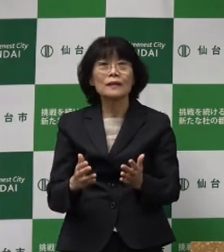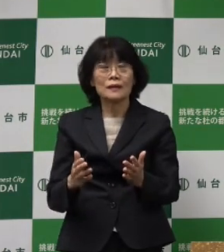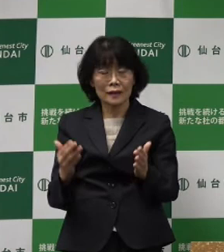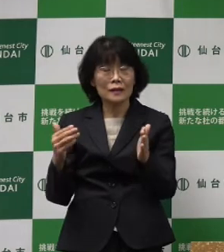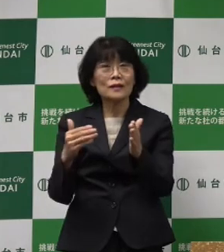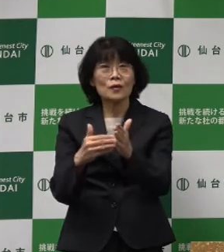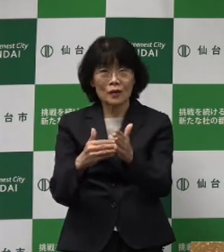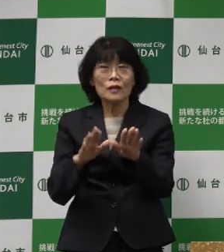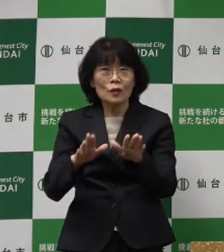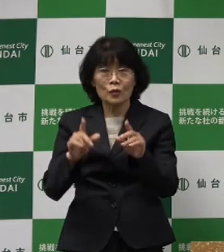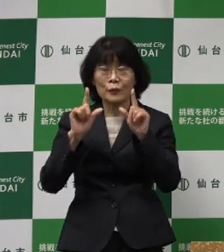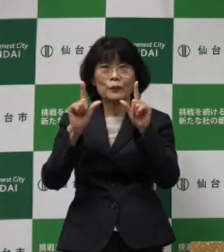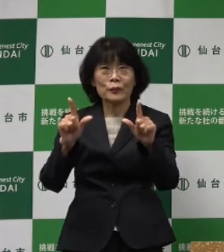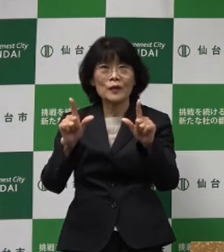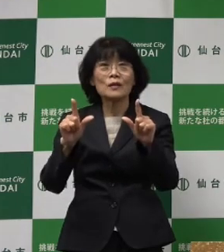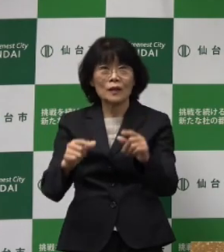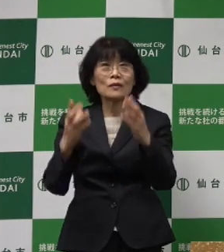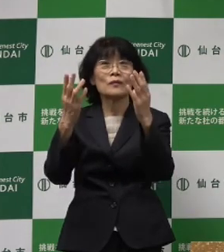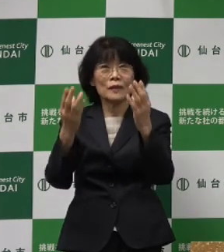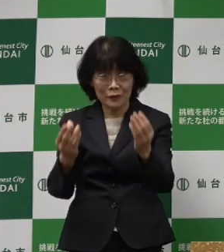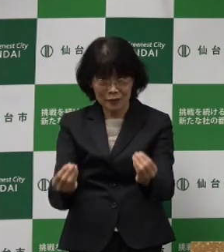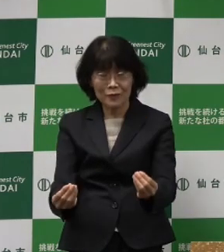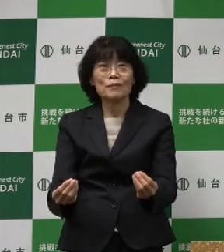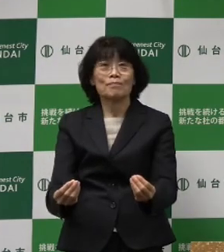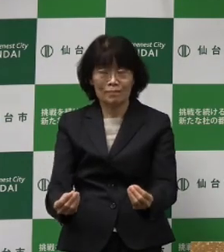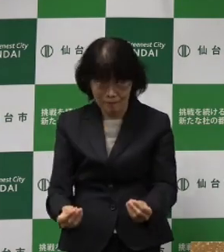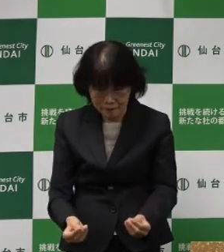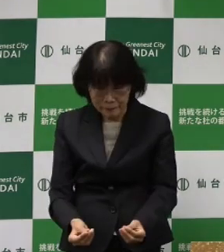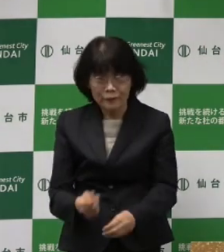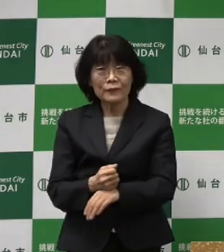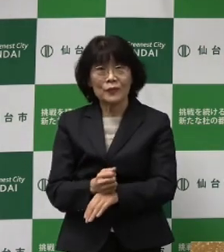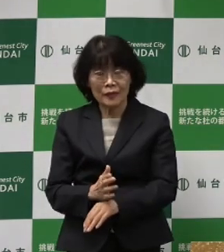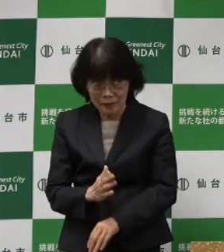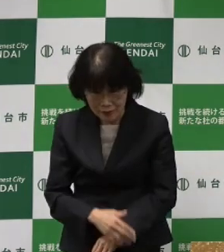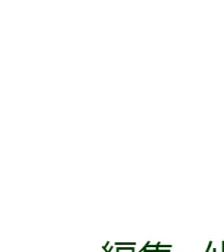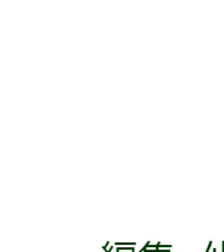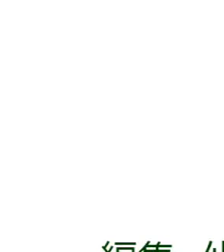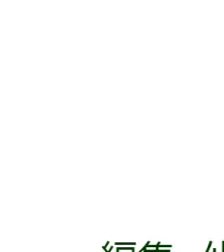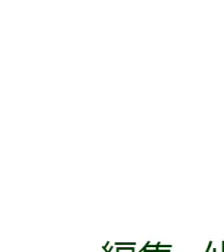上をもちまして本日の定例視聴者会見を終了させていただきます。 お疲れ様でした。